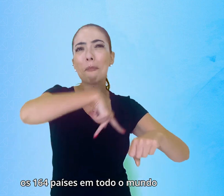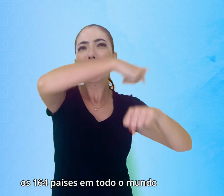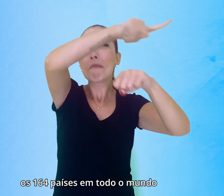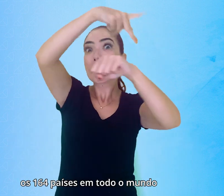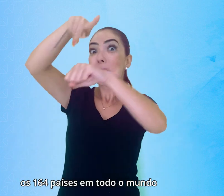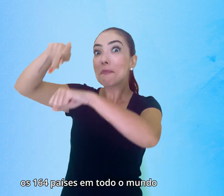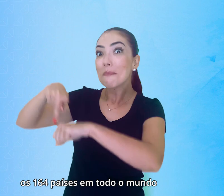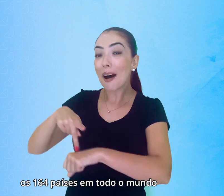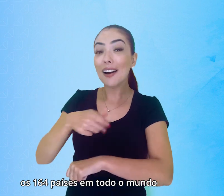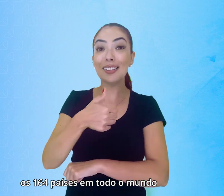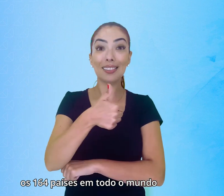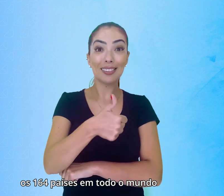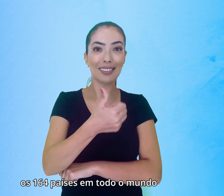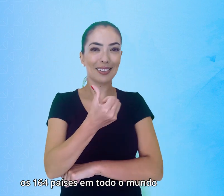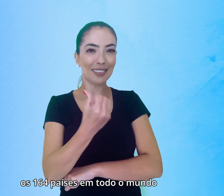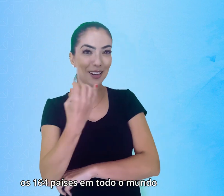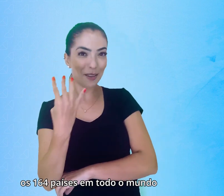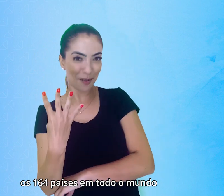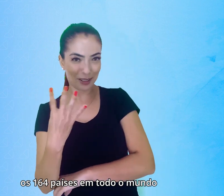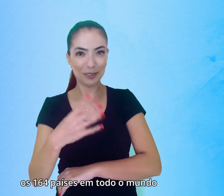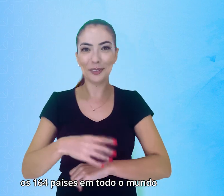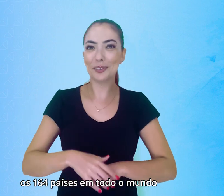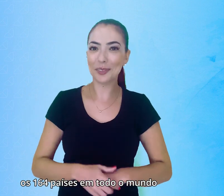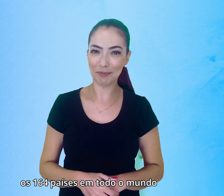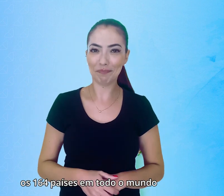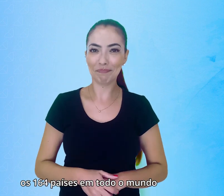164 países em todo o mundo.